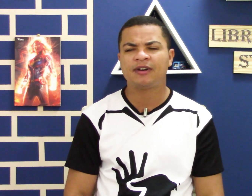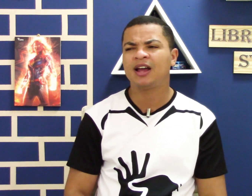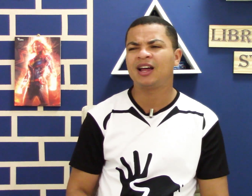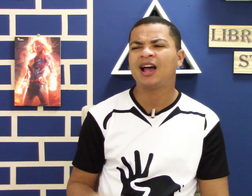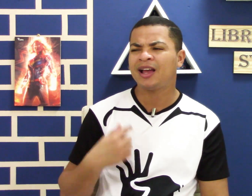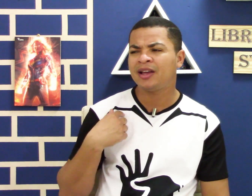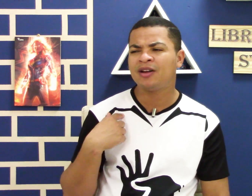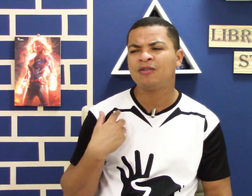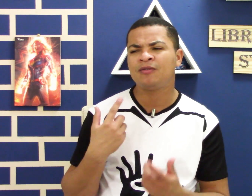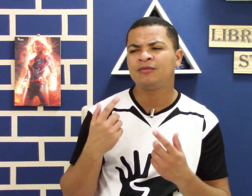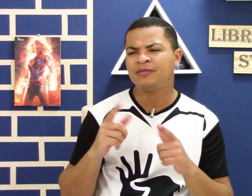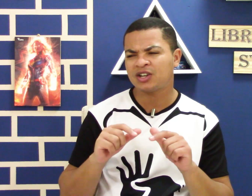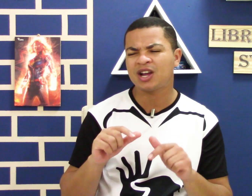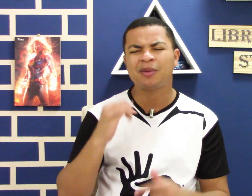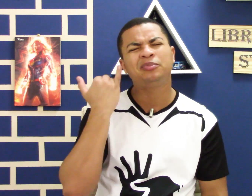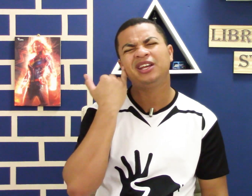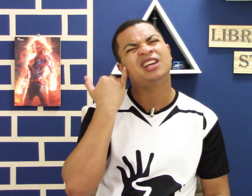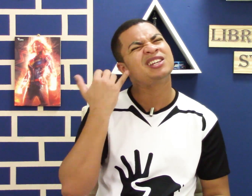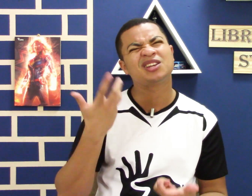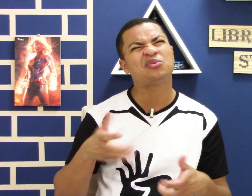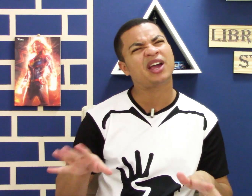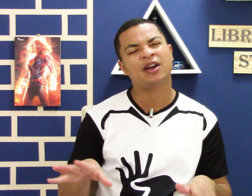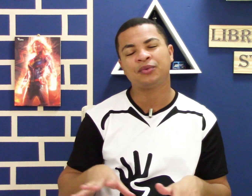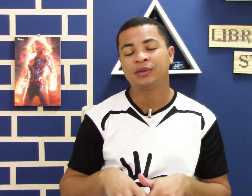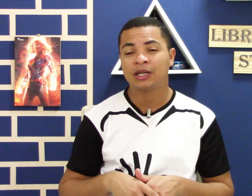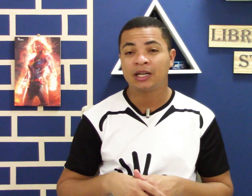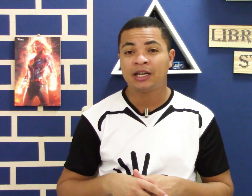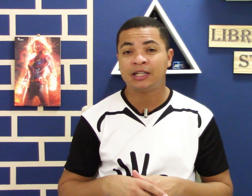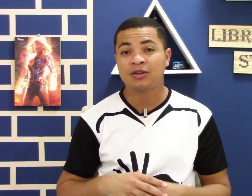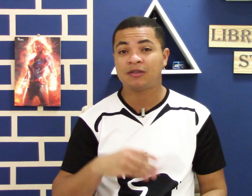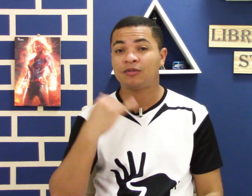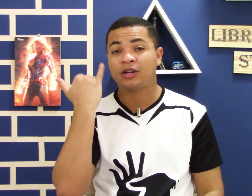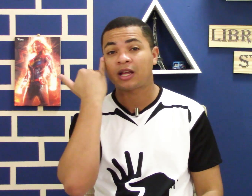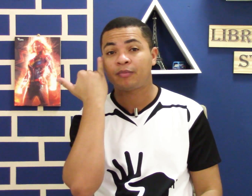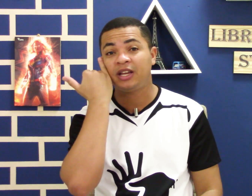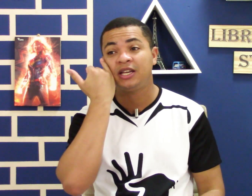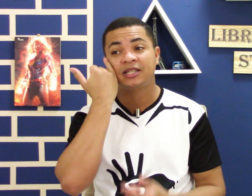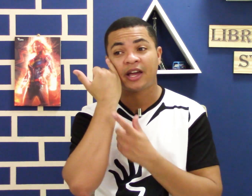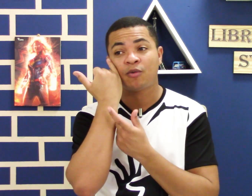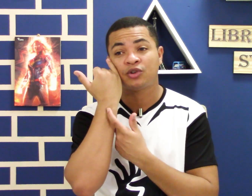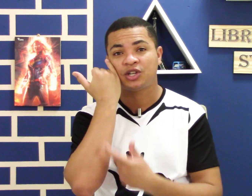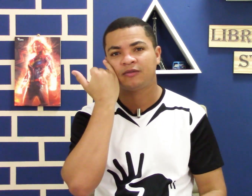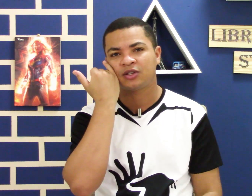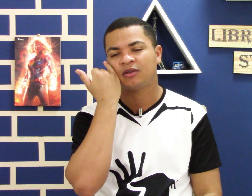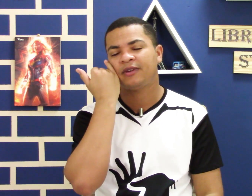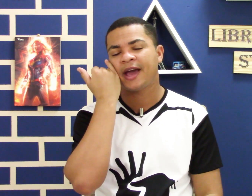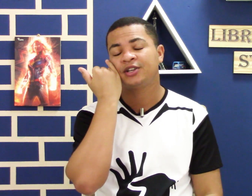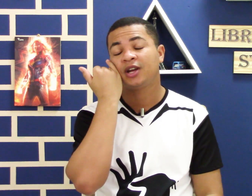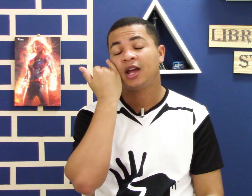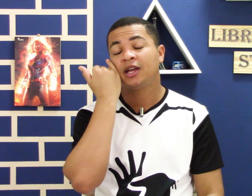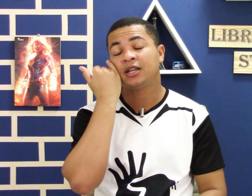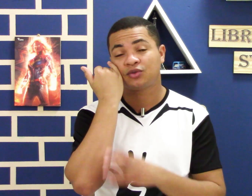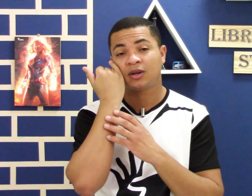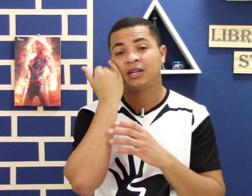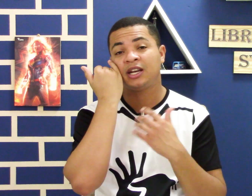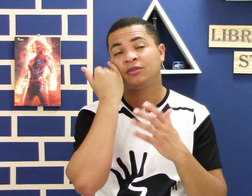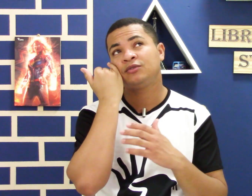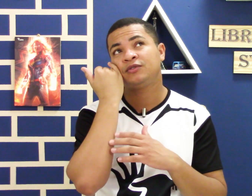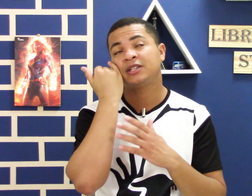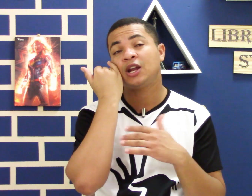fala, eu viajar? Preguiça, não quero. Então você falou que está com preguiça, é o motivo da sua viagem, de você não